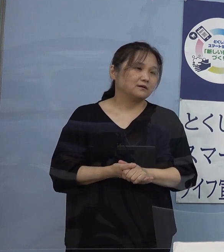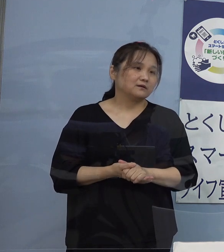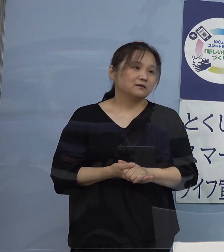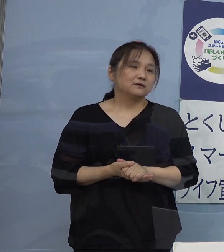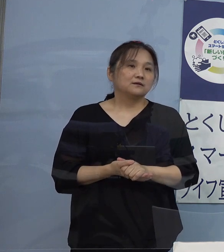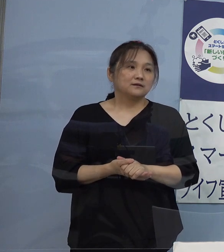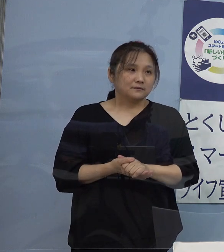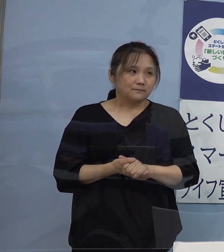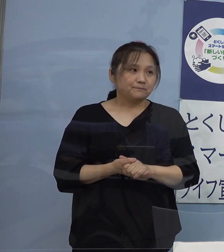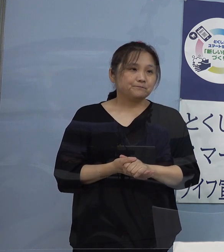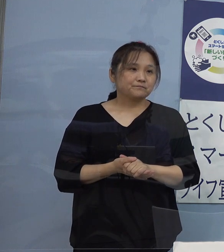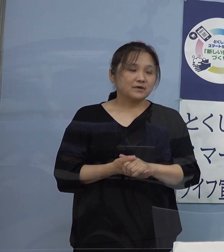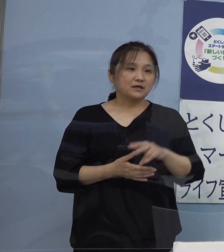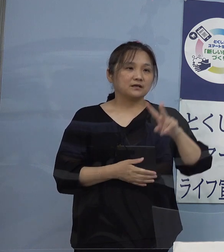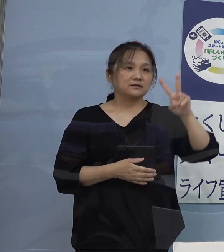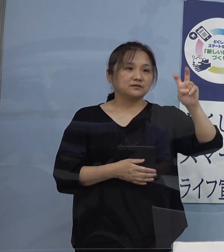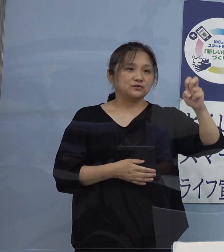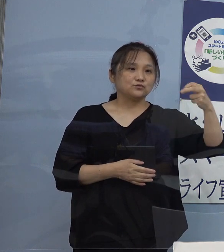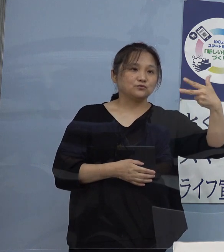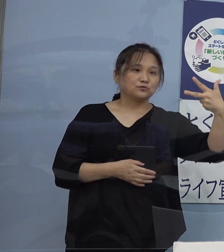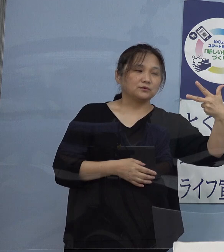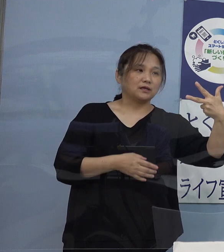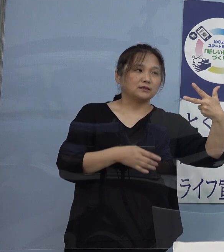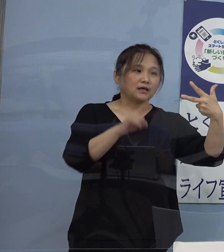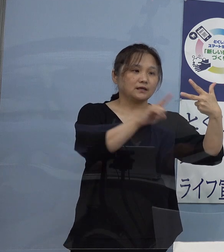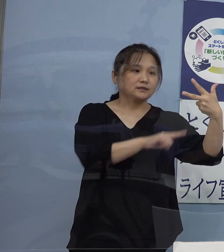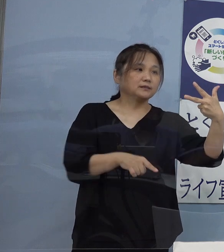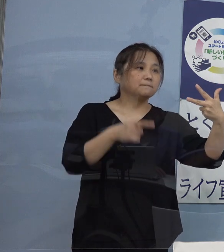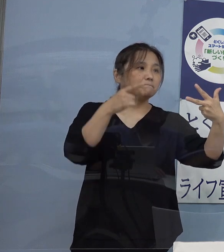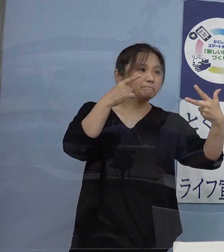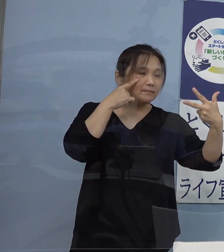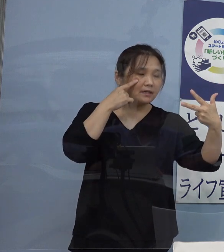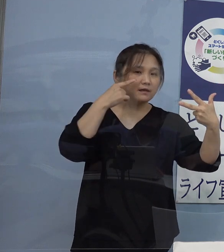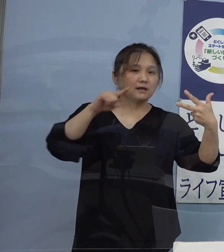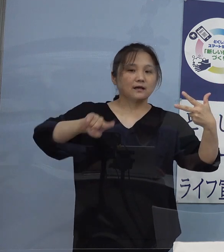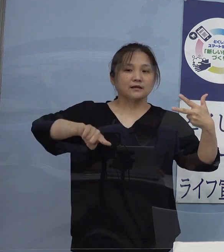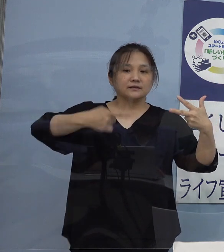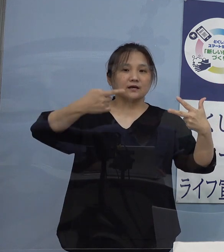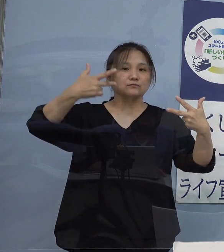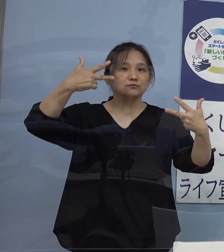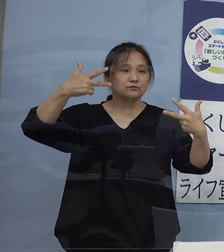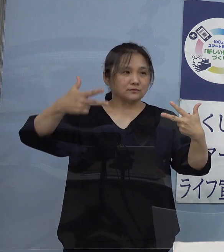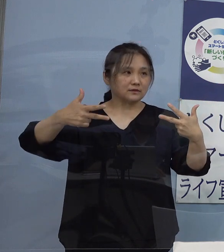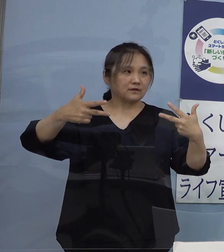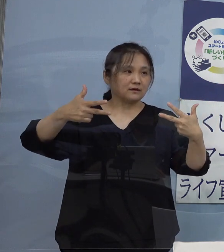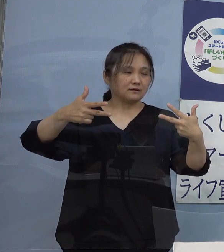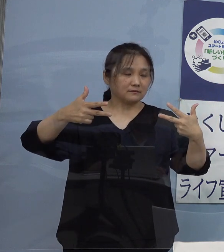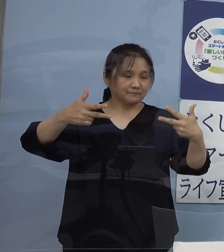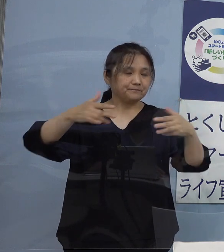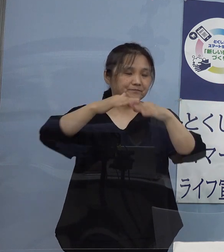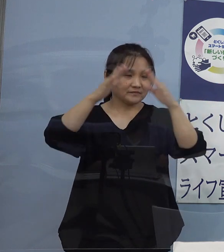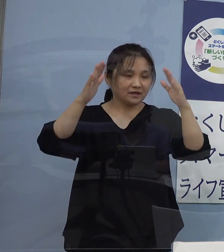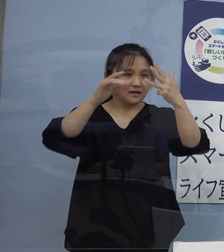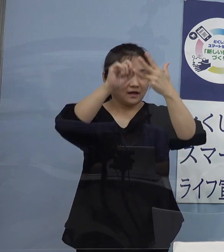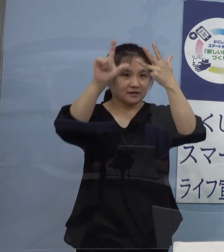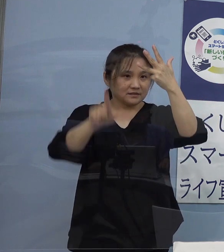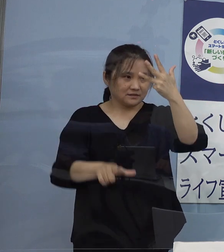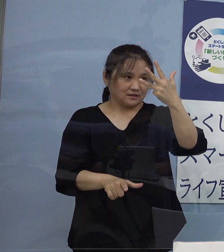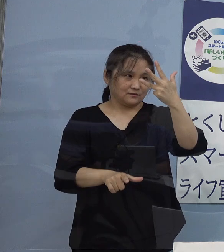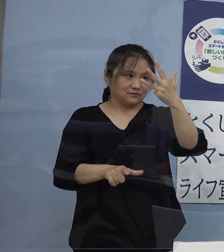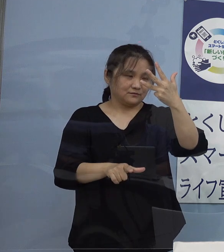ちょうど27例目から107ということですから、ちょうど81名、この8月だけで出